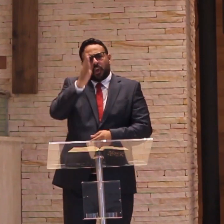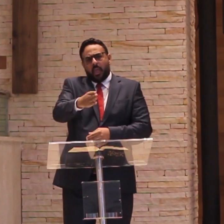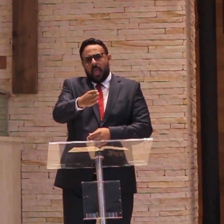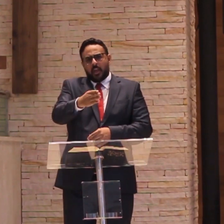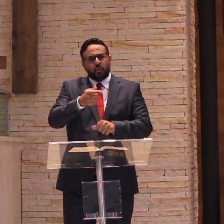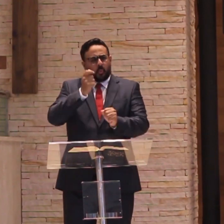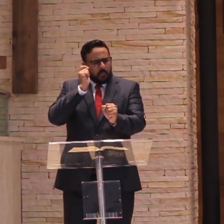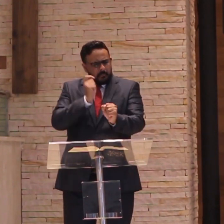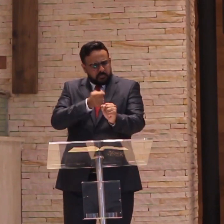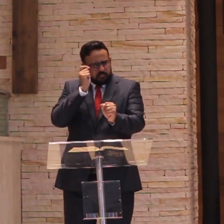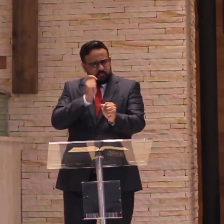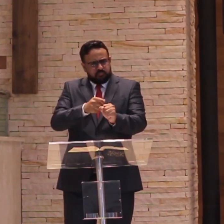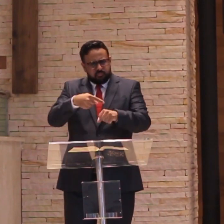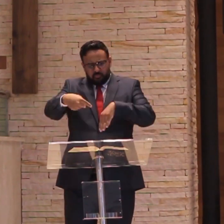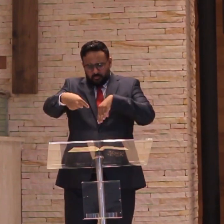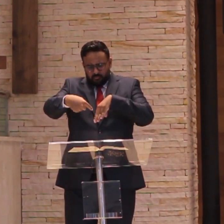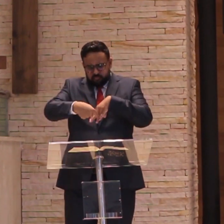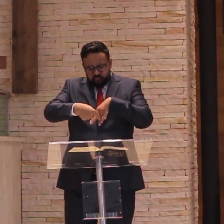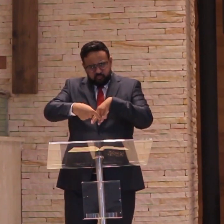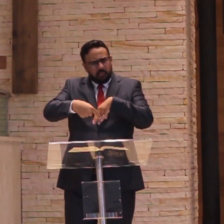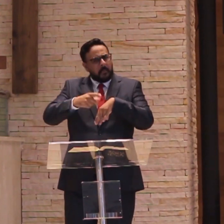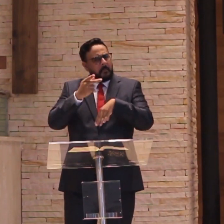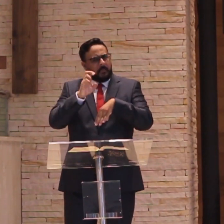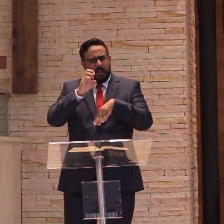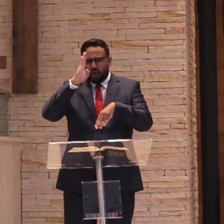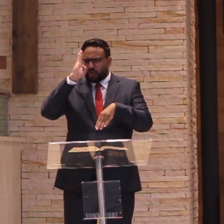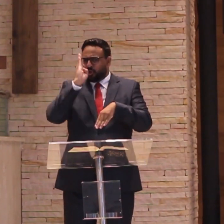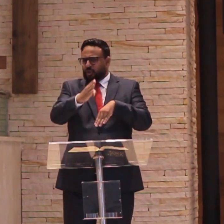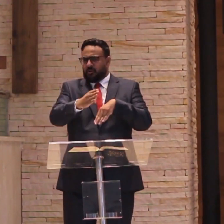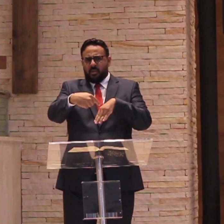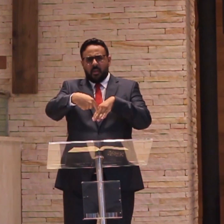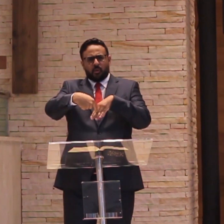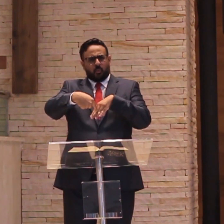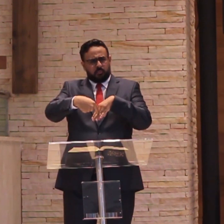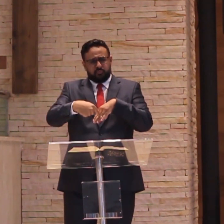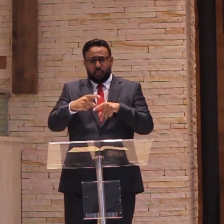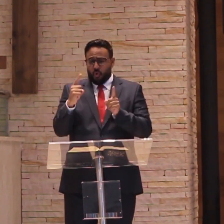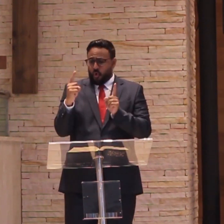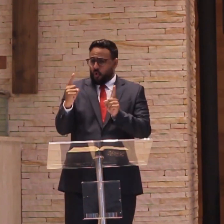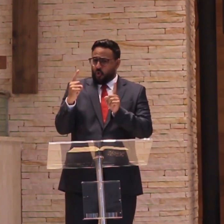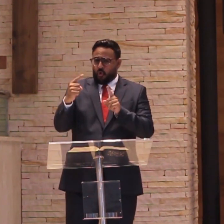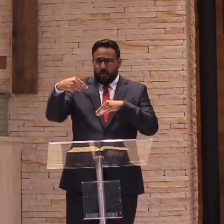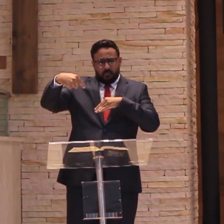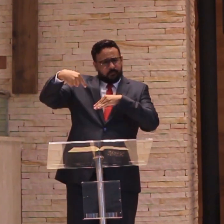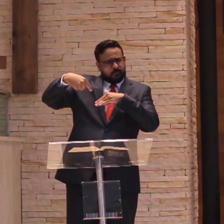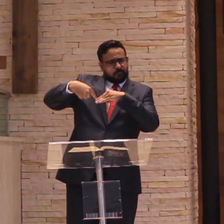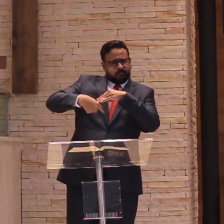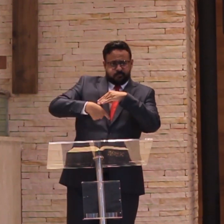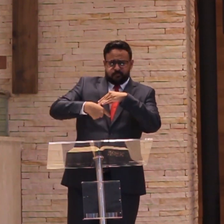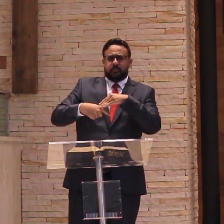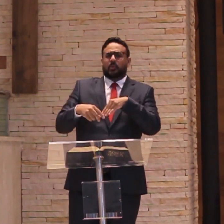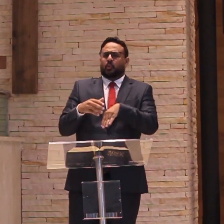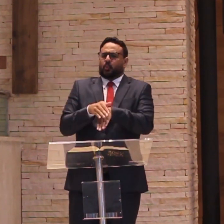vocês, não existiu esse tipo de apoio na hora que Jesus foi crucificado. Os pés de Jesus